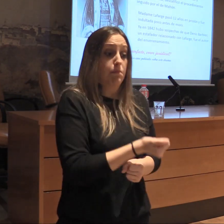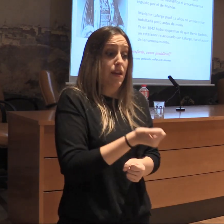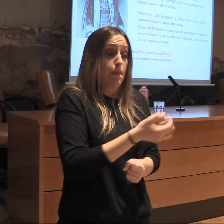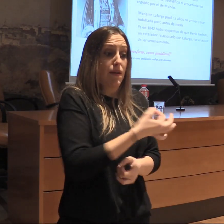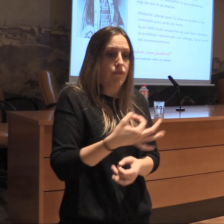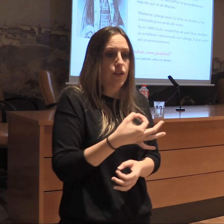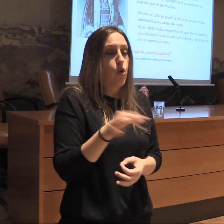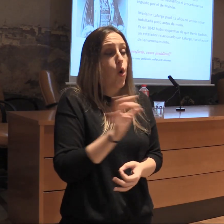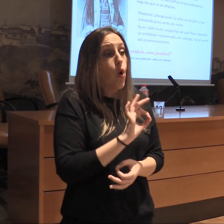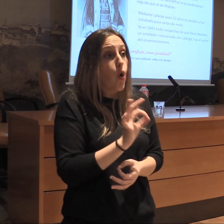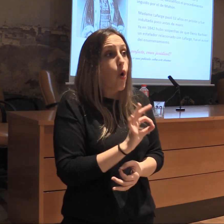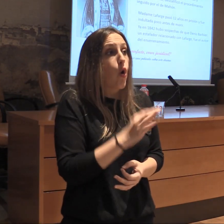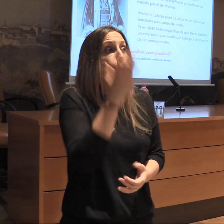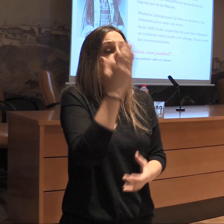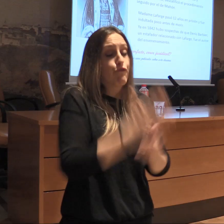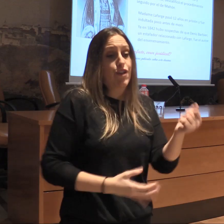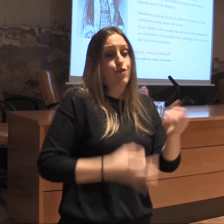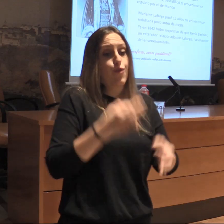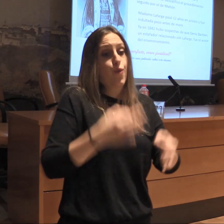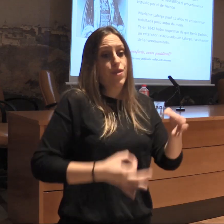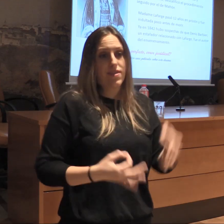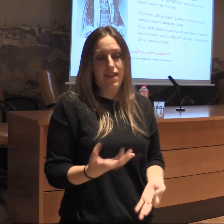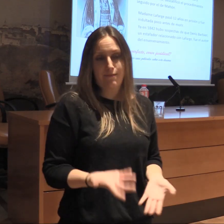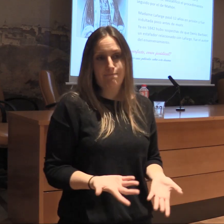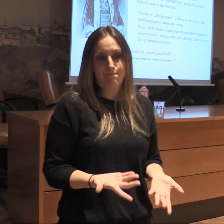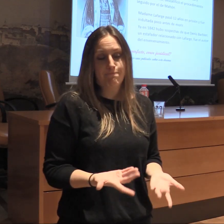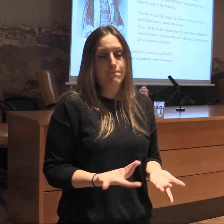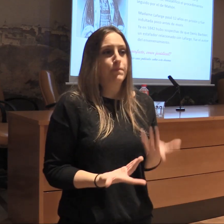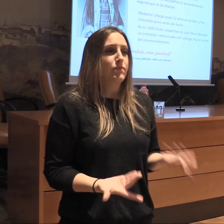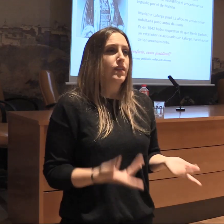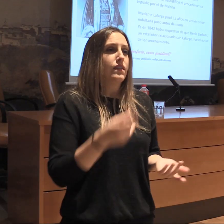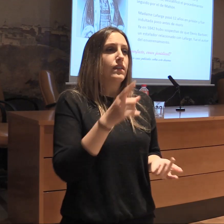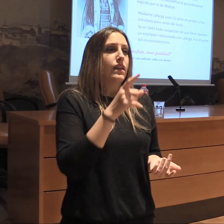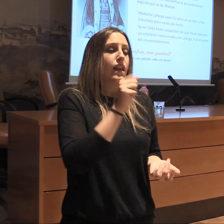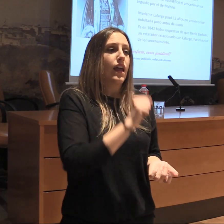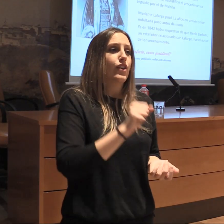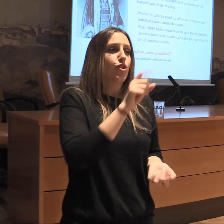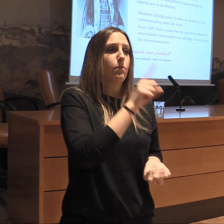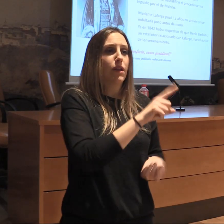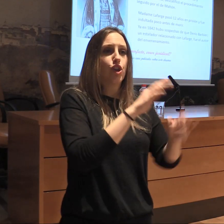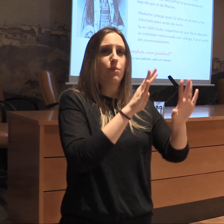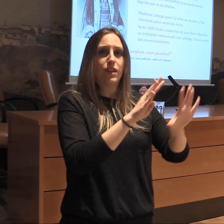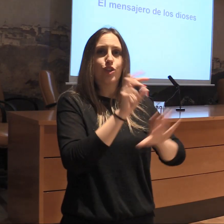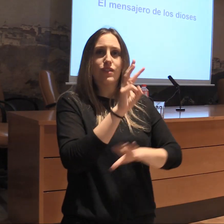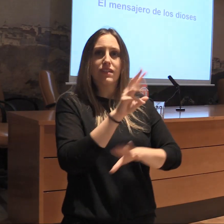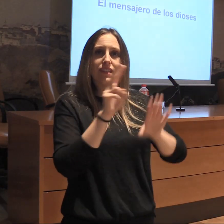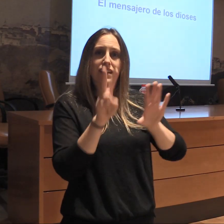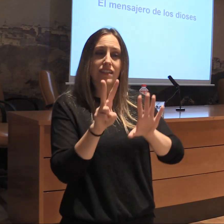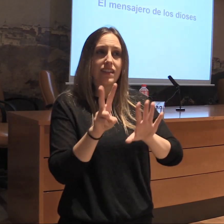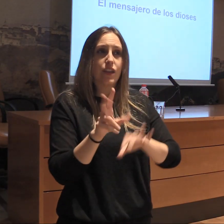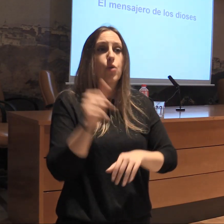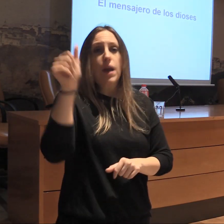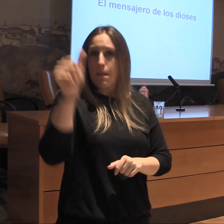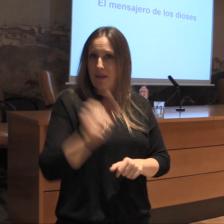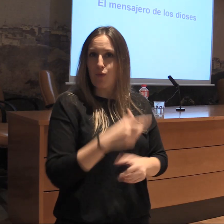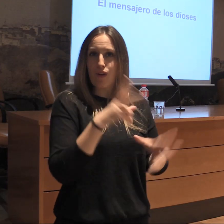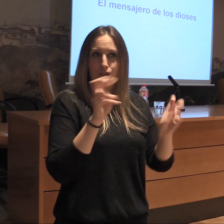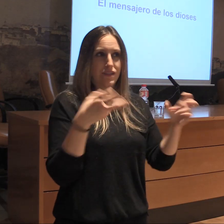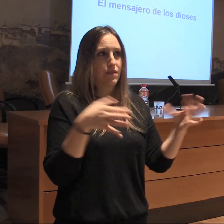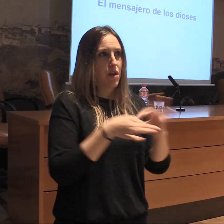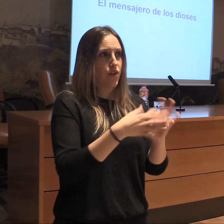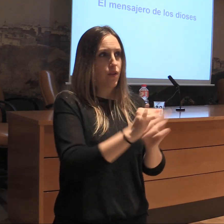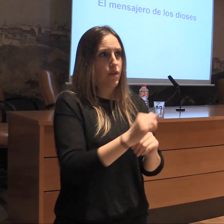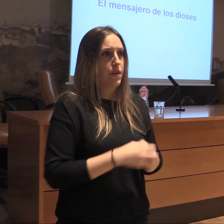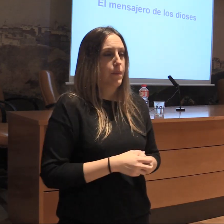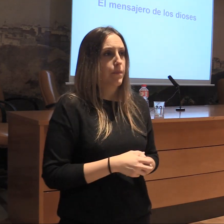un error judicial. En el año 37, 1937, se hizo una película sobre este tema.